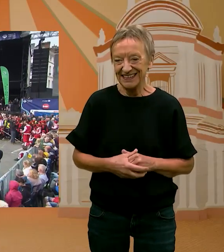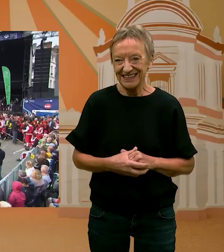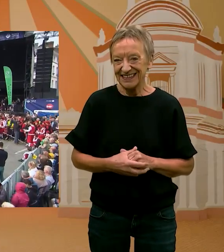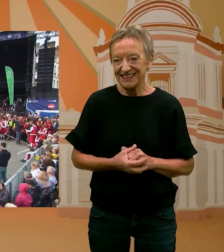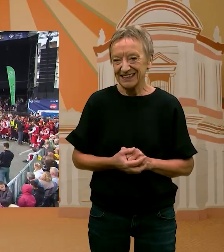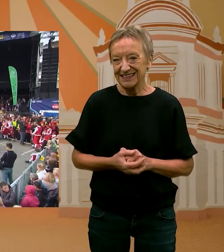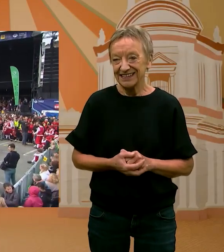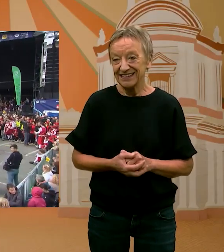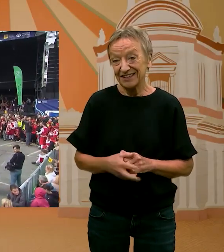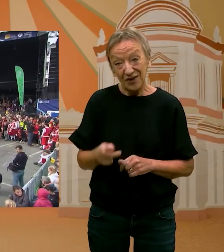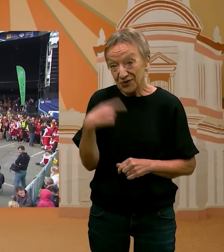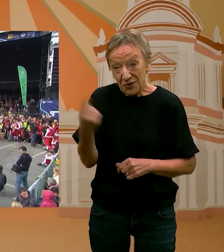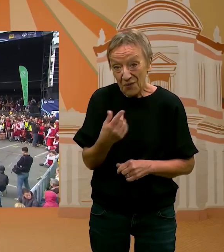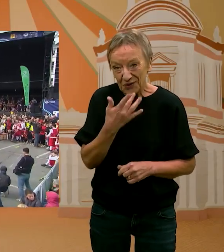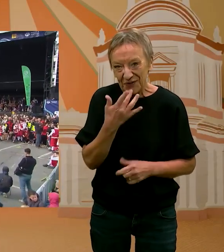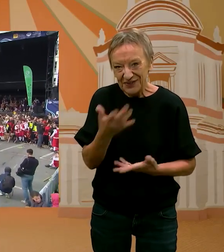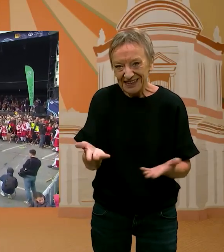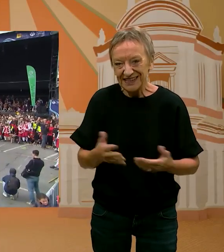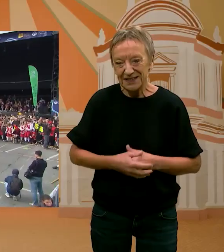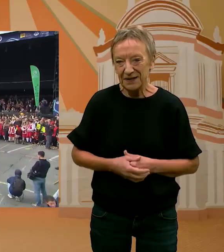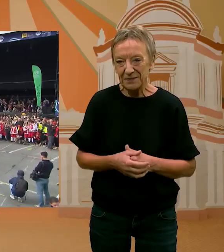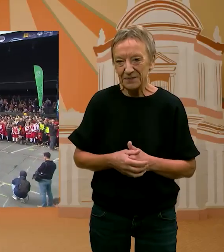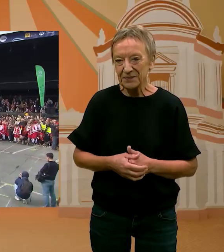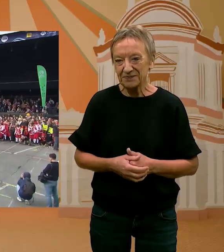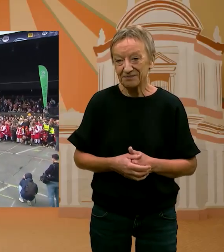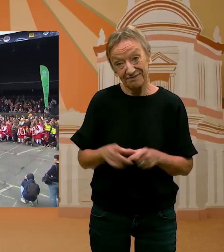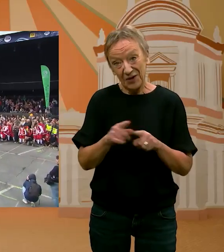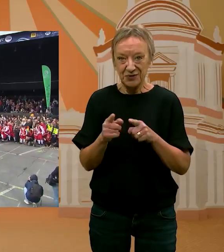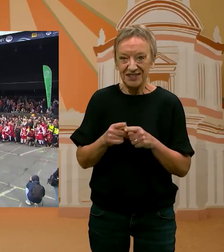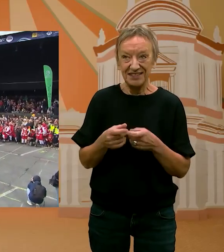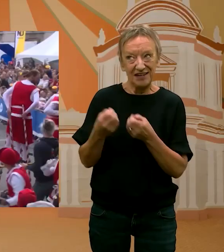le monde ici veut. Donc, et la fierté du papa aussi. Hein. Et la fierté du papa aussi. Félicitations.